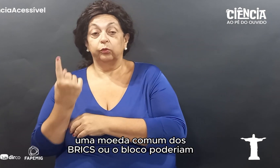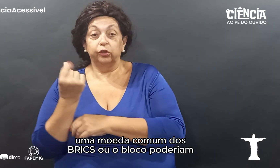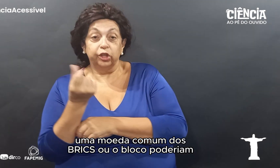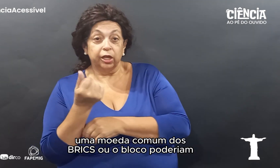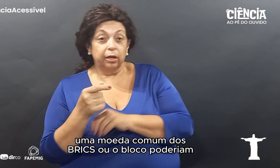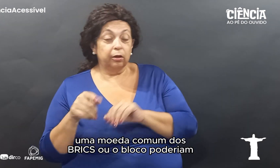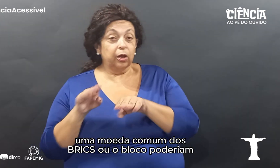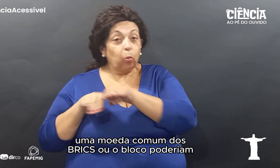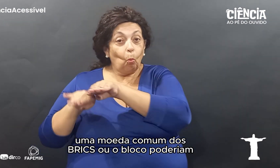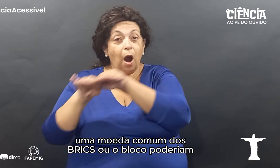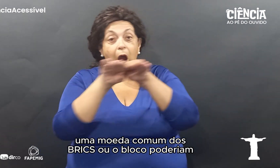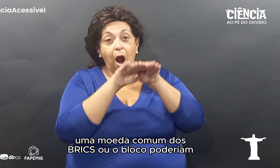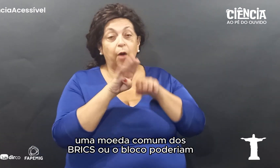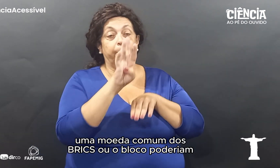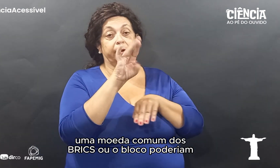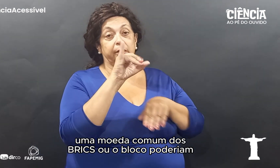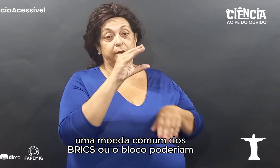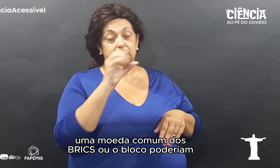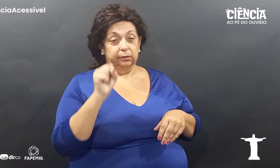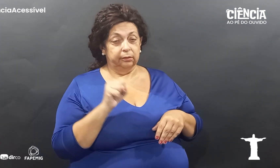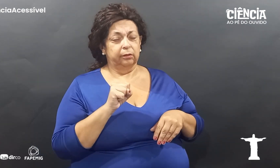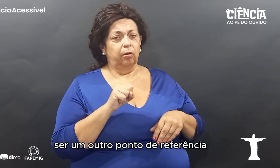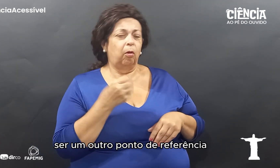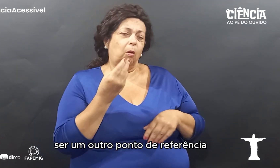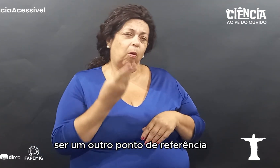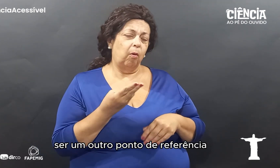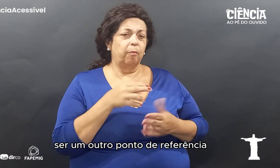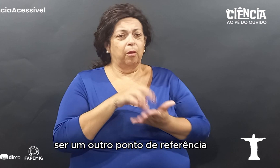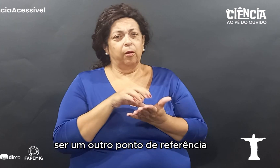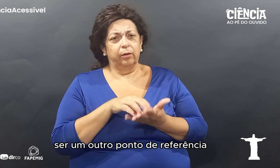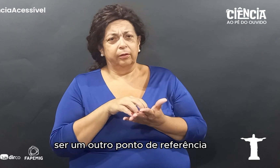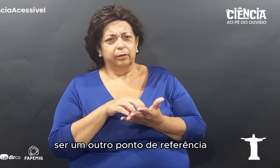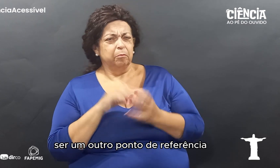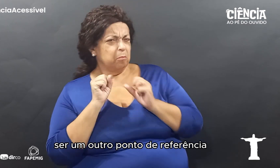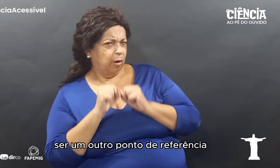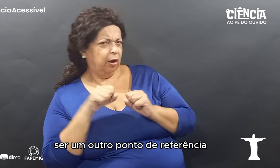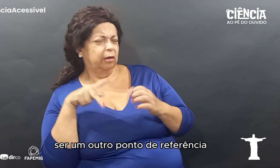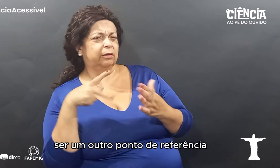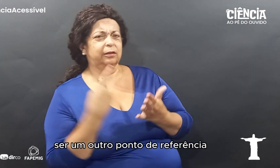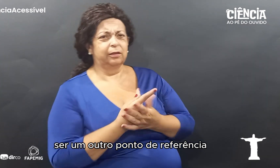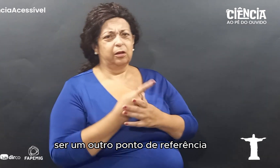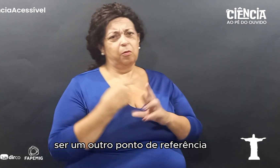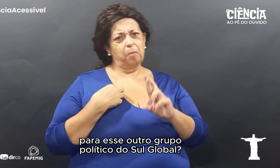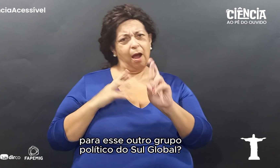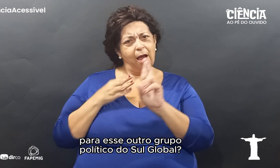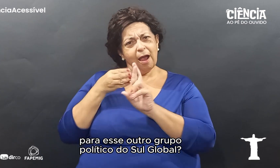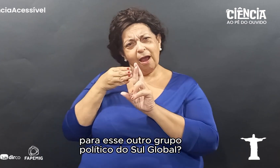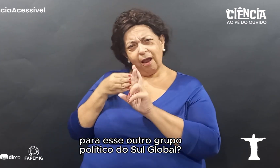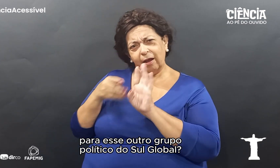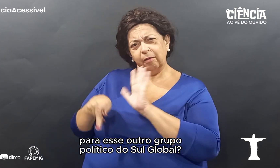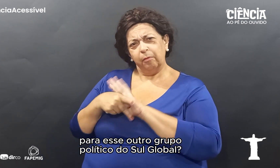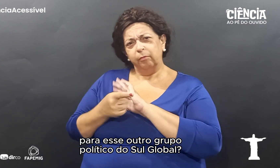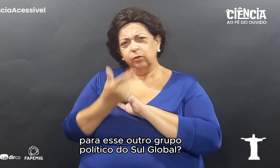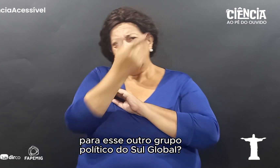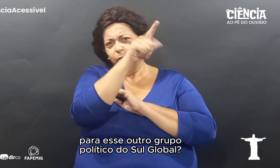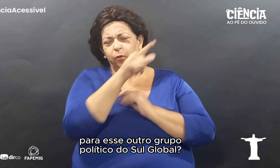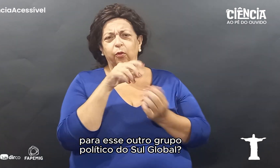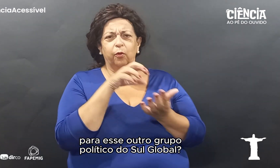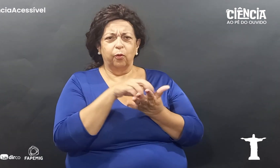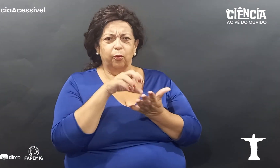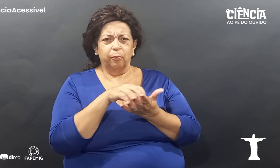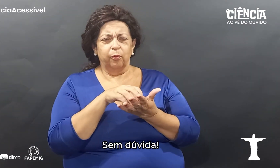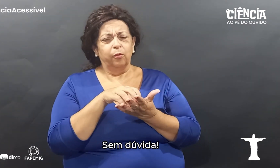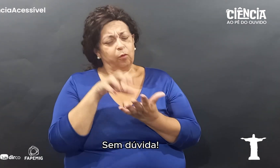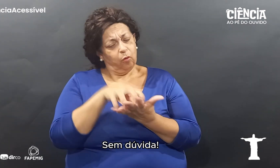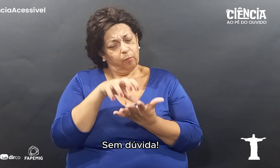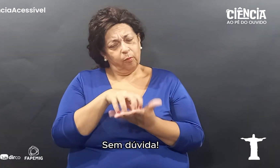dólar, uma moeda comum dos BRICS ou o bloco, poderia ser um outro ponto de referência para esse outro grupo político do sul